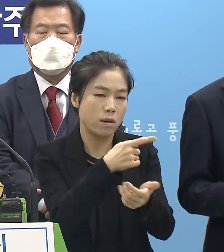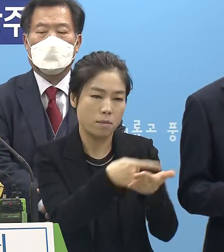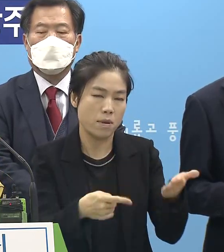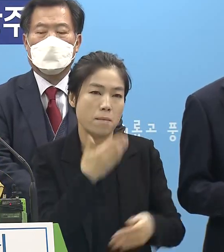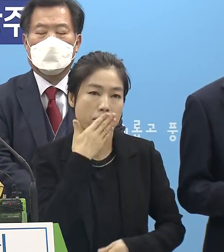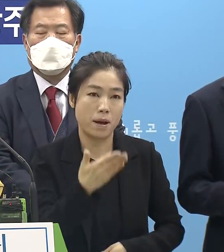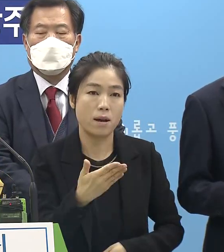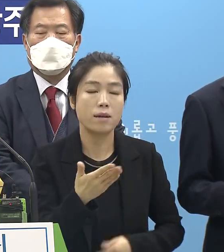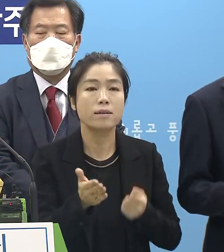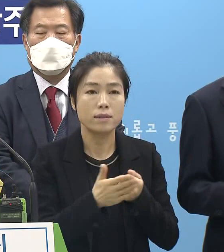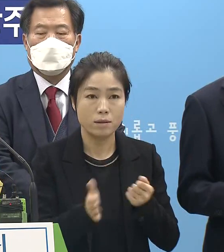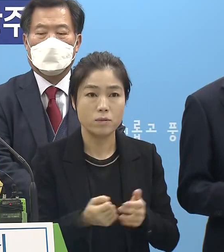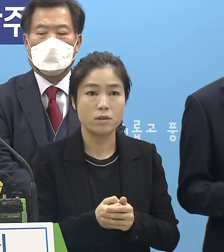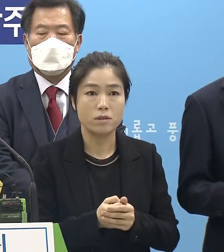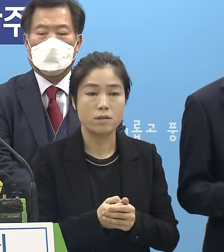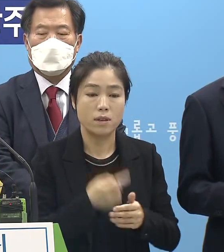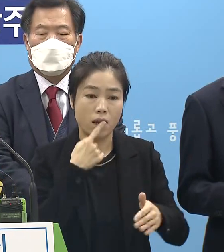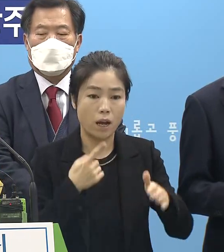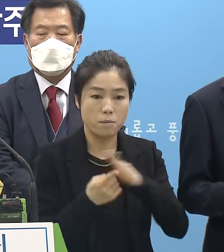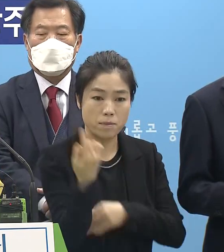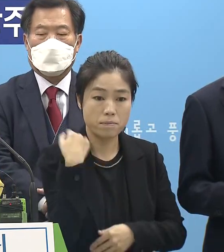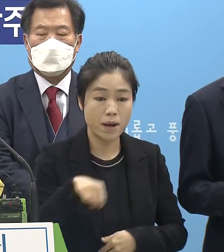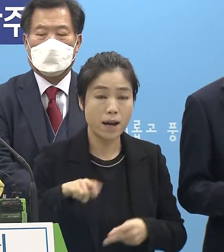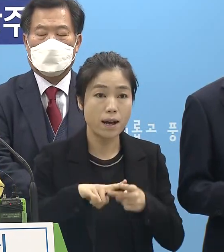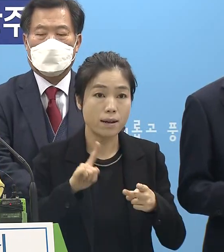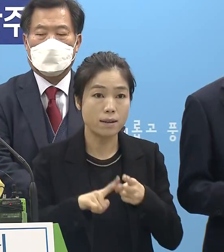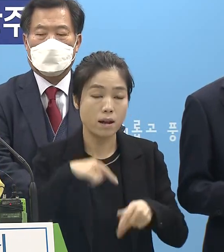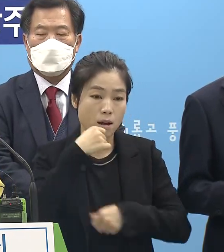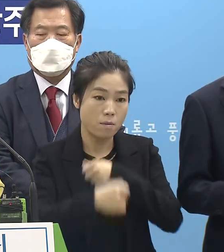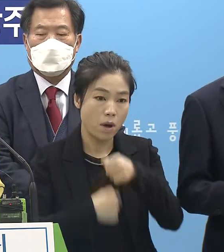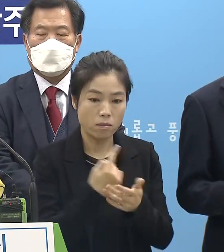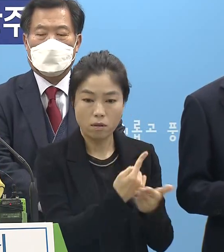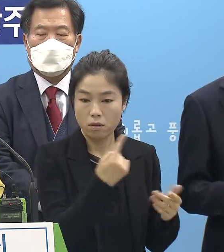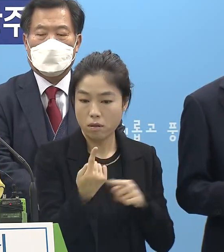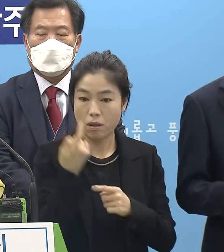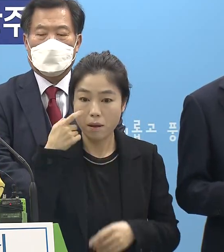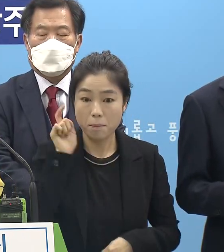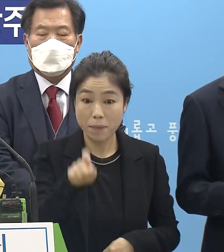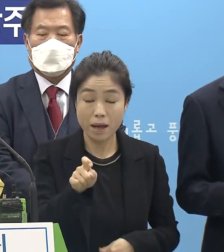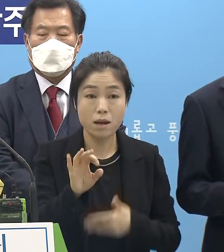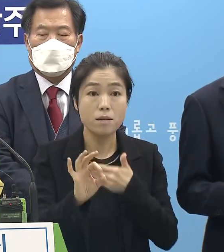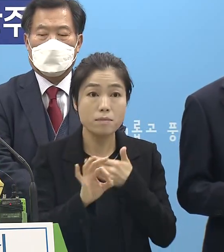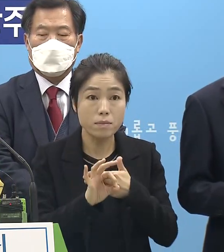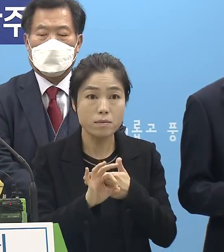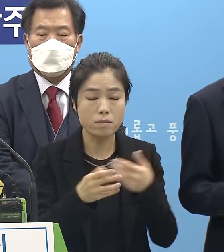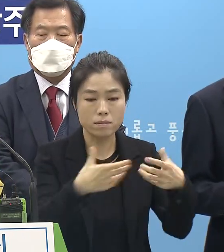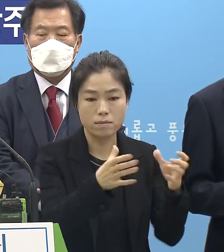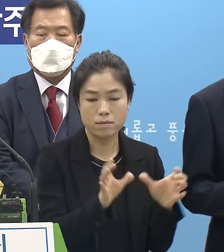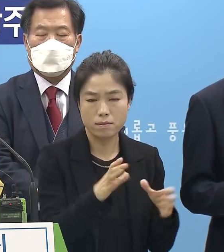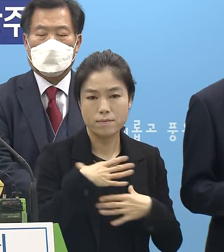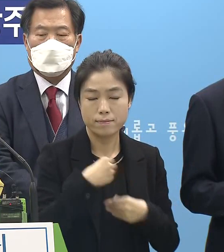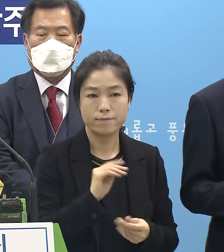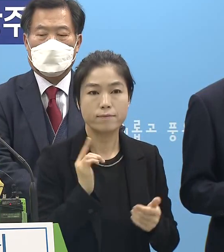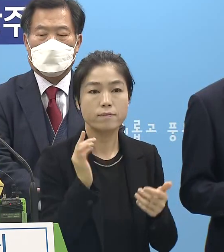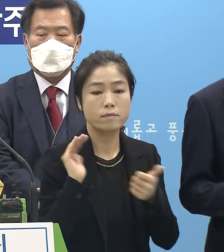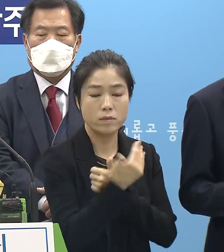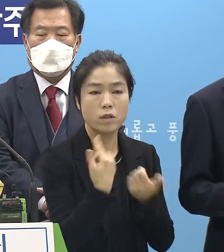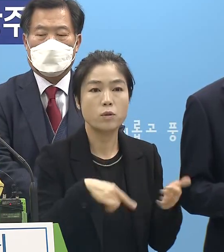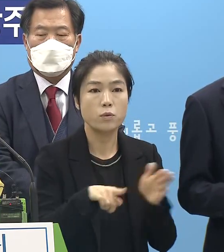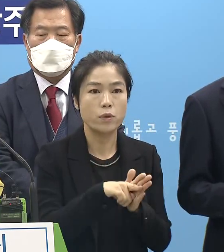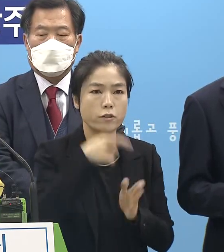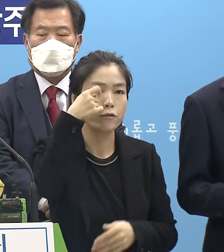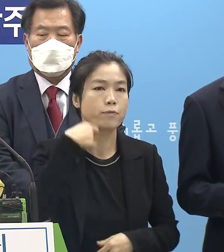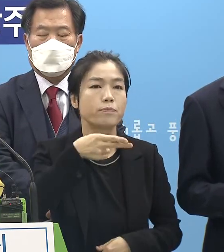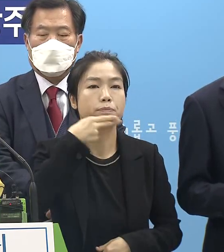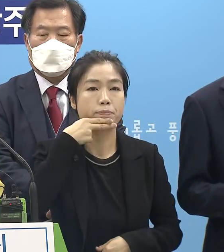발생시킬 수 있습니다. 조치에 불응하거나 무단 이탈이 적발된 경우 공동체 안전을 위해